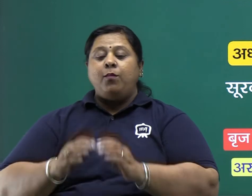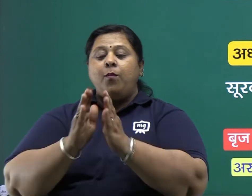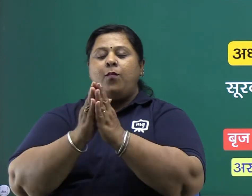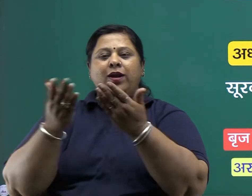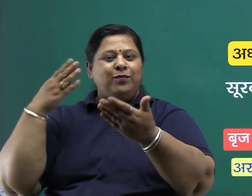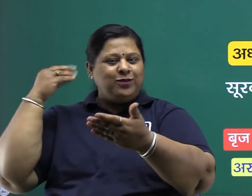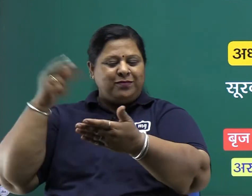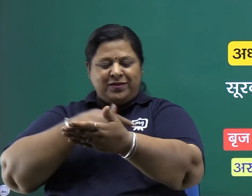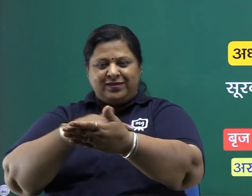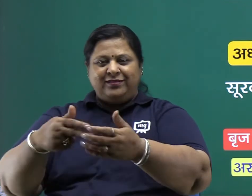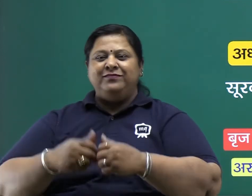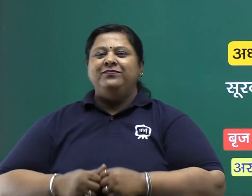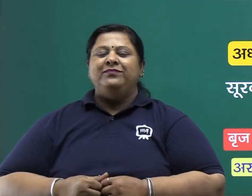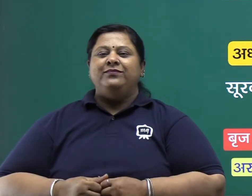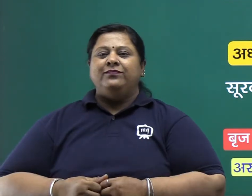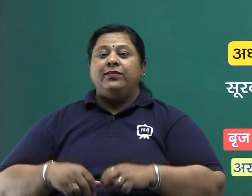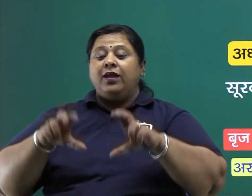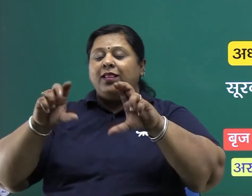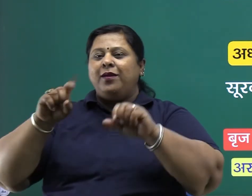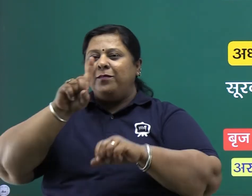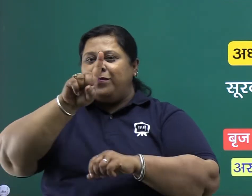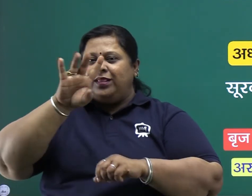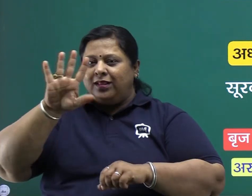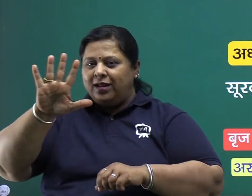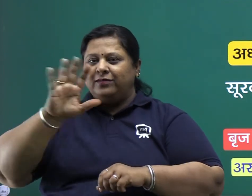पाठ्यपुस्तक वसंत के अध्याय 15